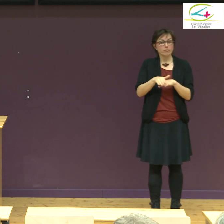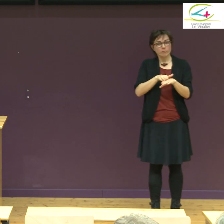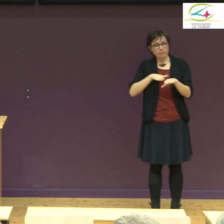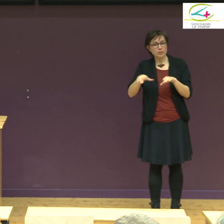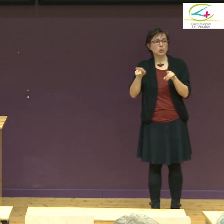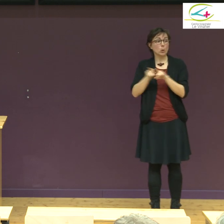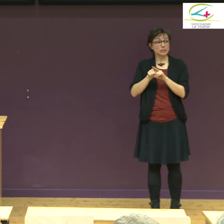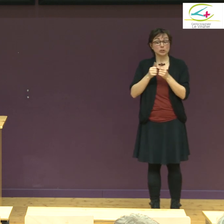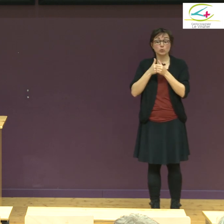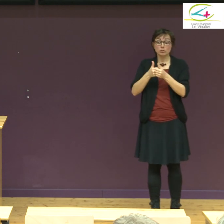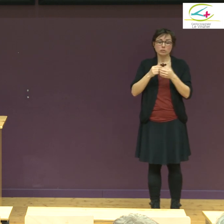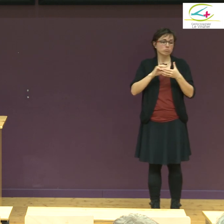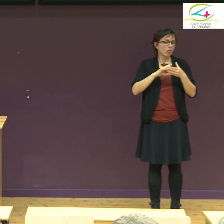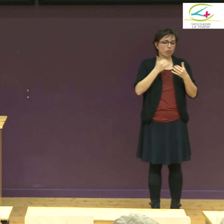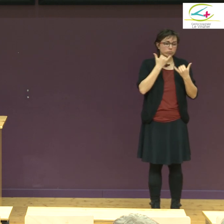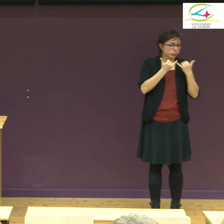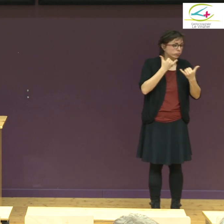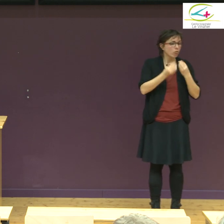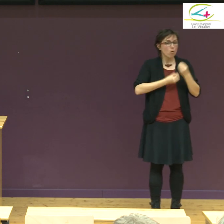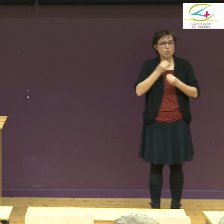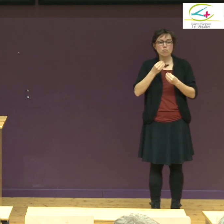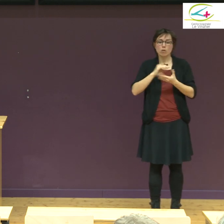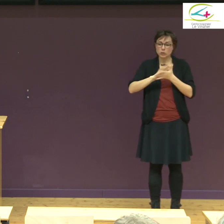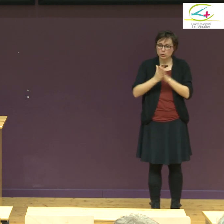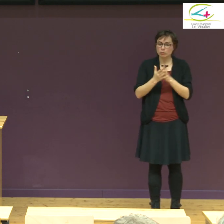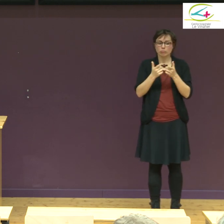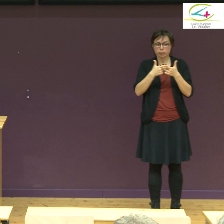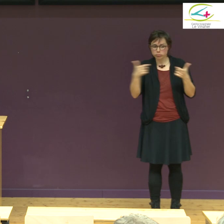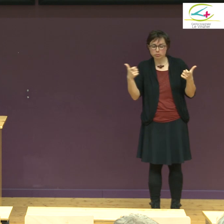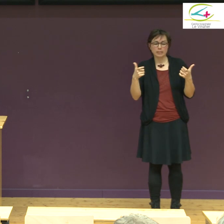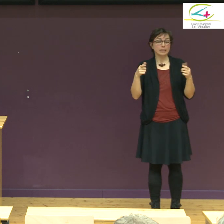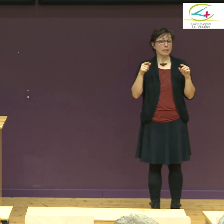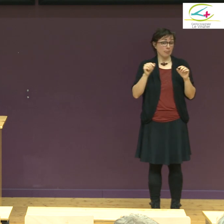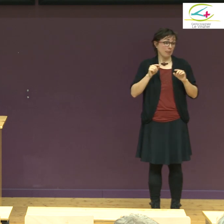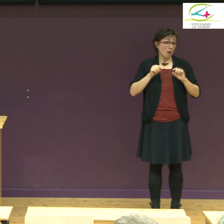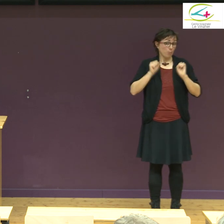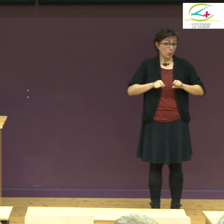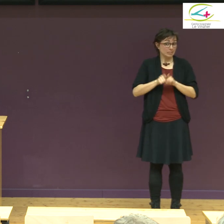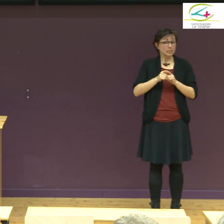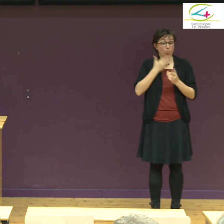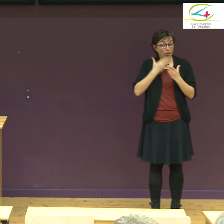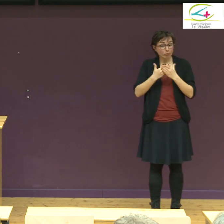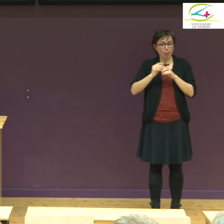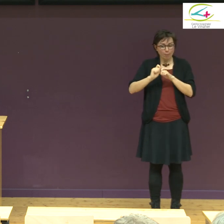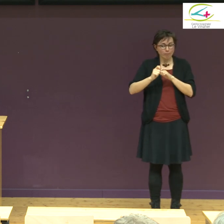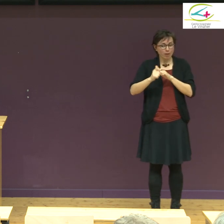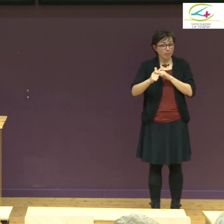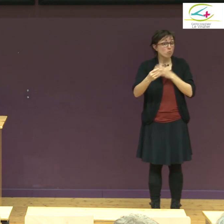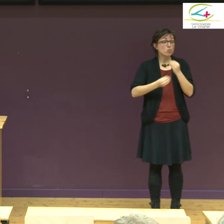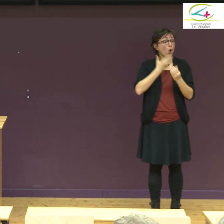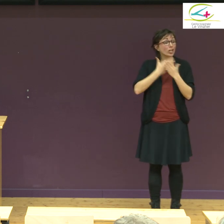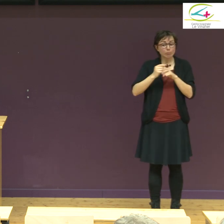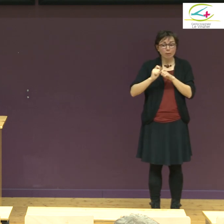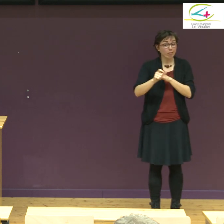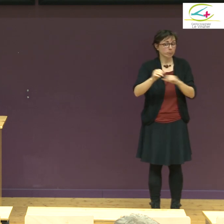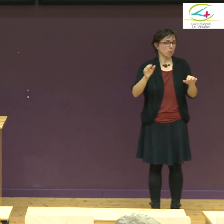en fonction des formes, que ce soit de la téléphonie sociale ou des associations, il peut y avoir du suivi, il peut y avoir pas de suivi du tout. C'est-à-dire que vous pouvez